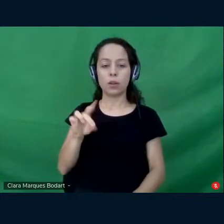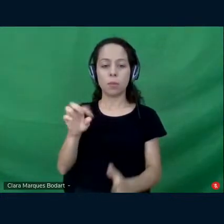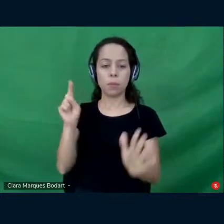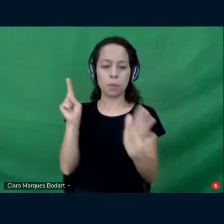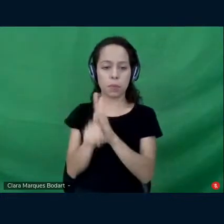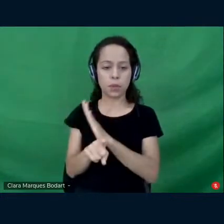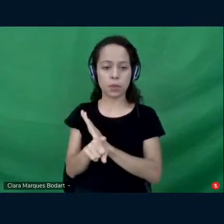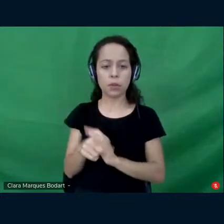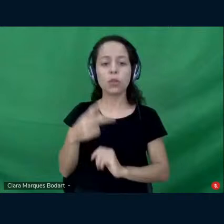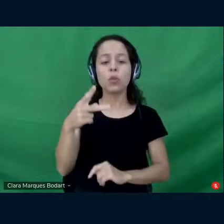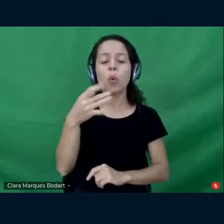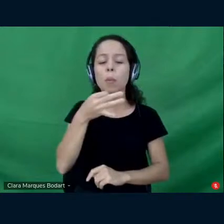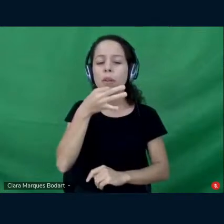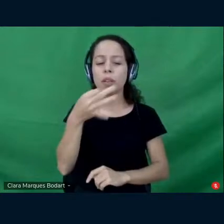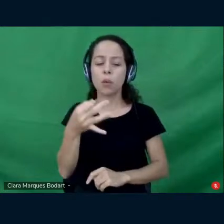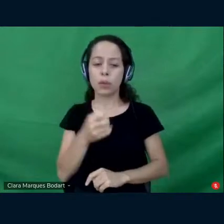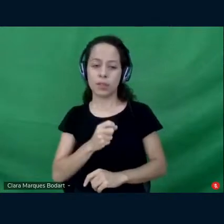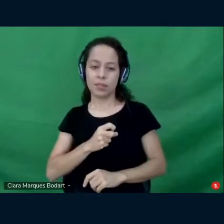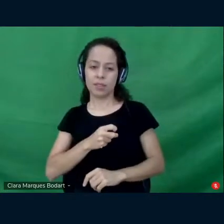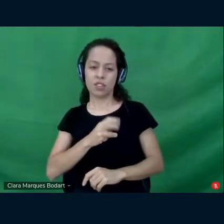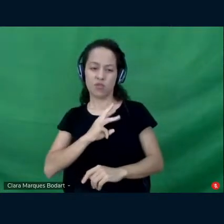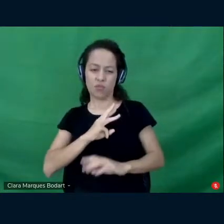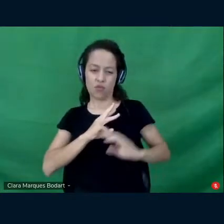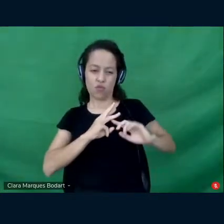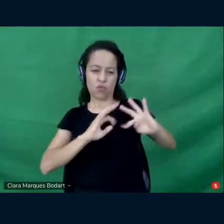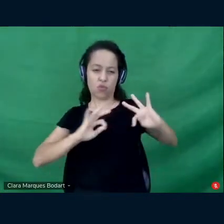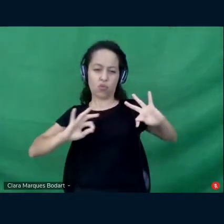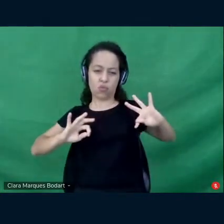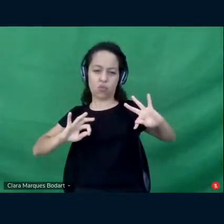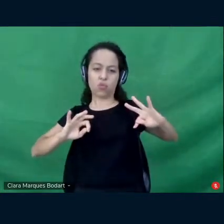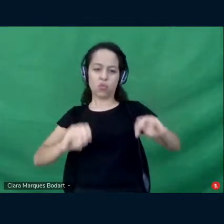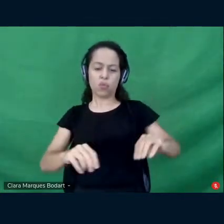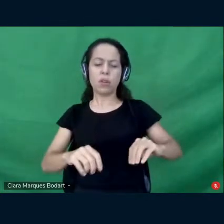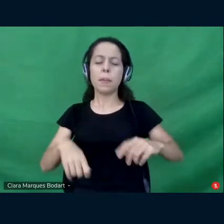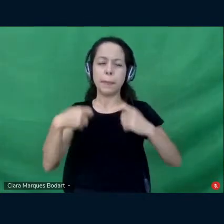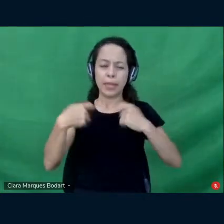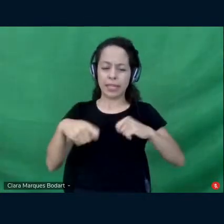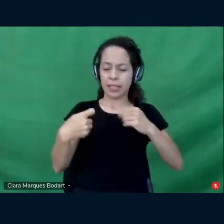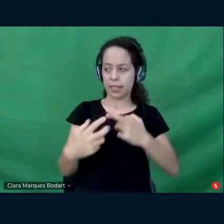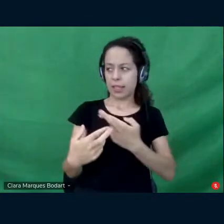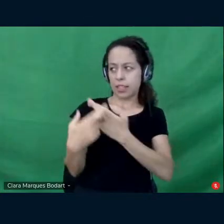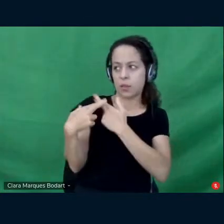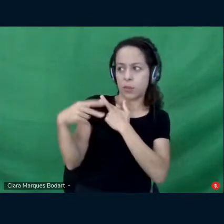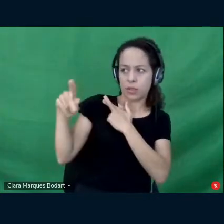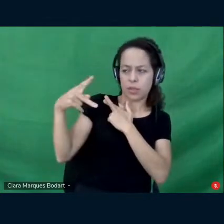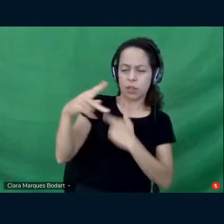A senhora acha que todo o ensino médio deveria ser de total responsabilidade do governo federal?